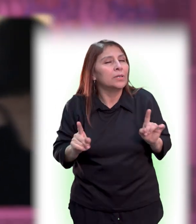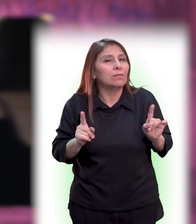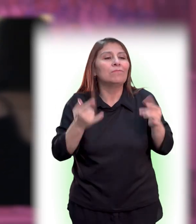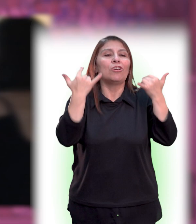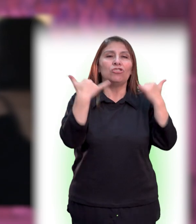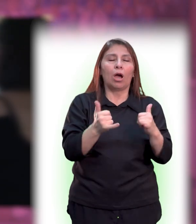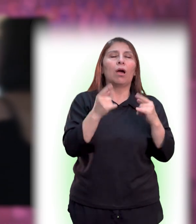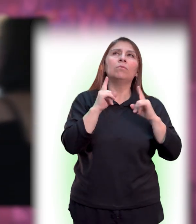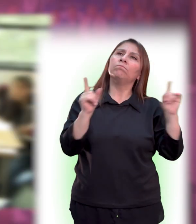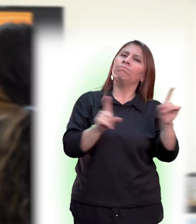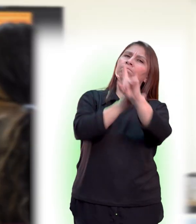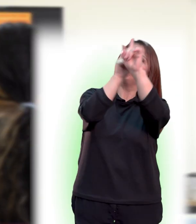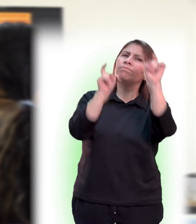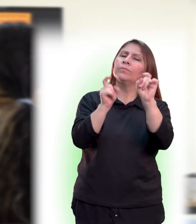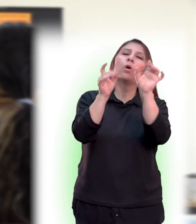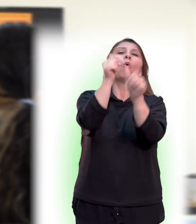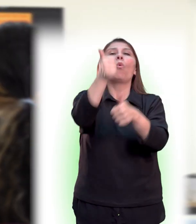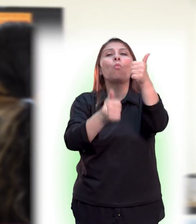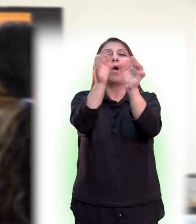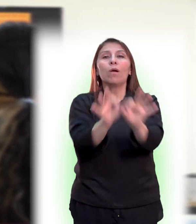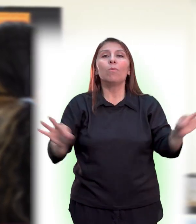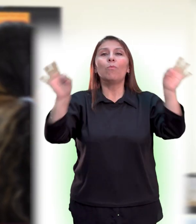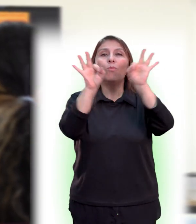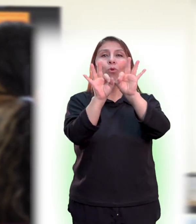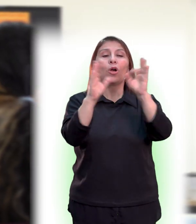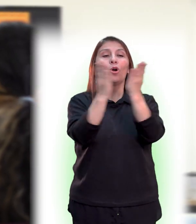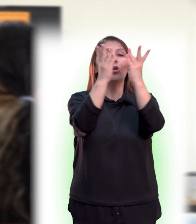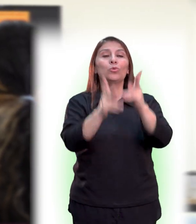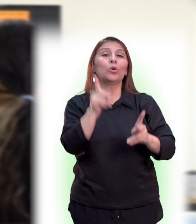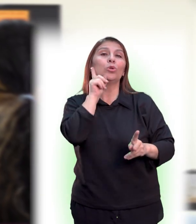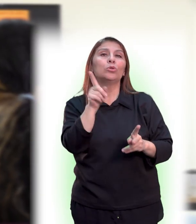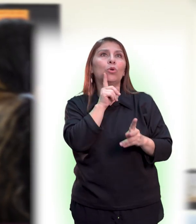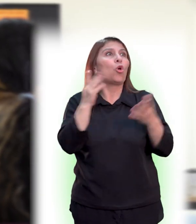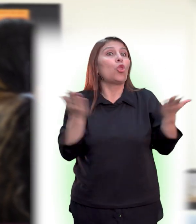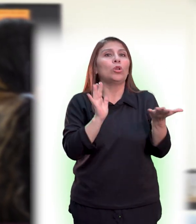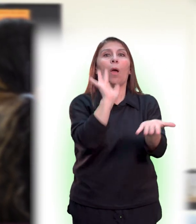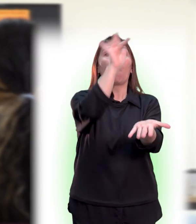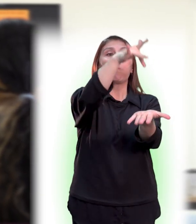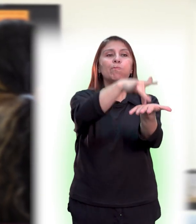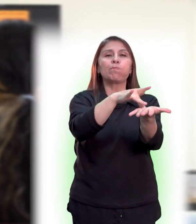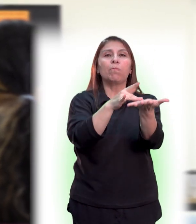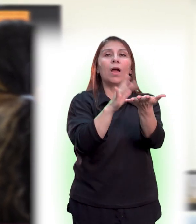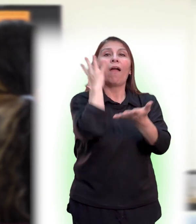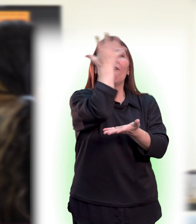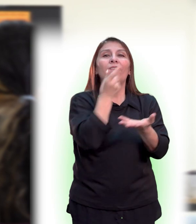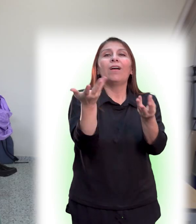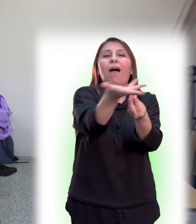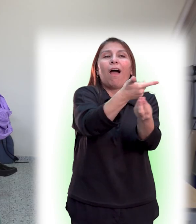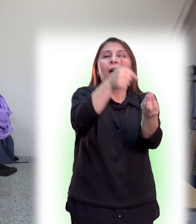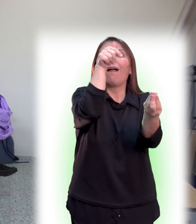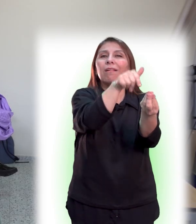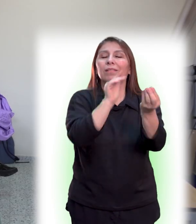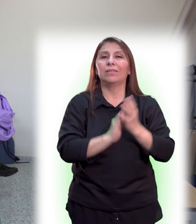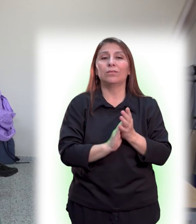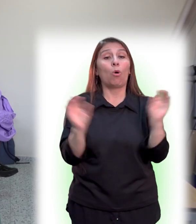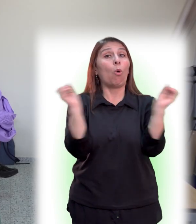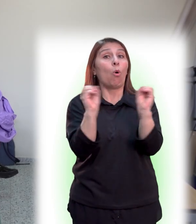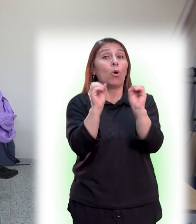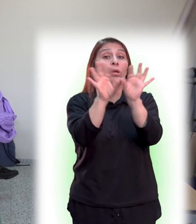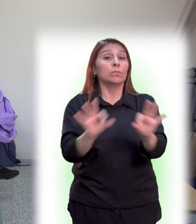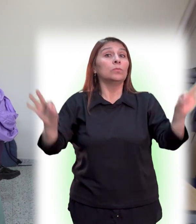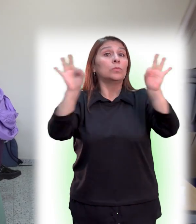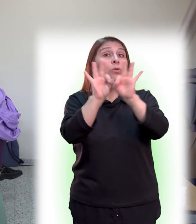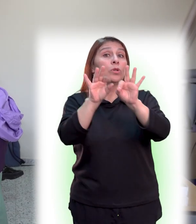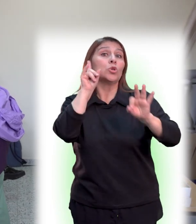por ejemplo, del estudiante sordo en Bellas Artes, o la importancia del estudiante sordo en